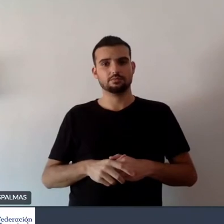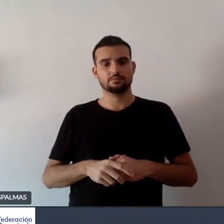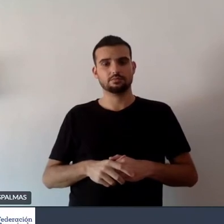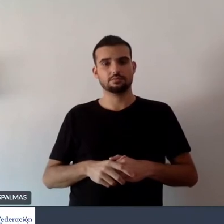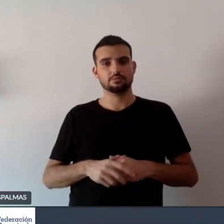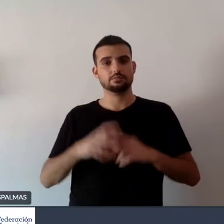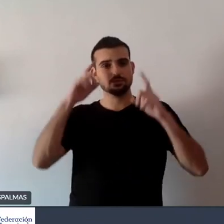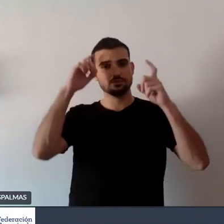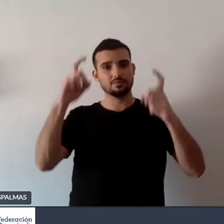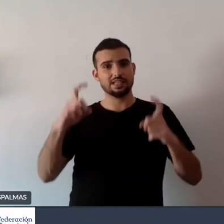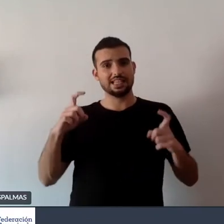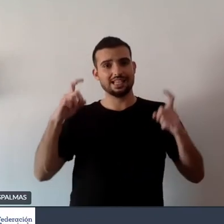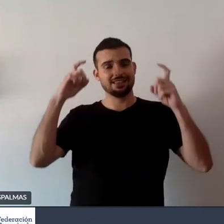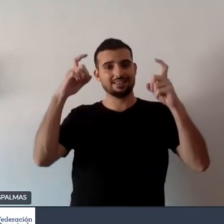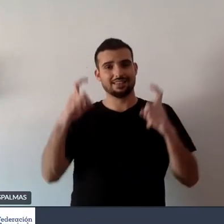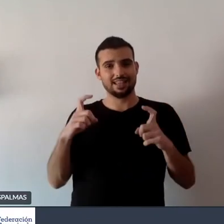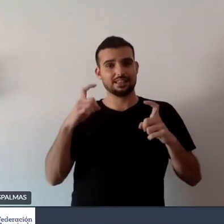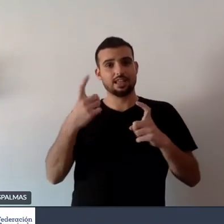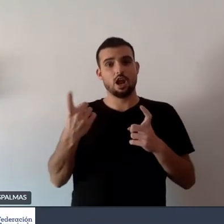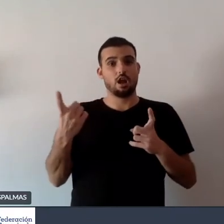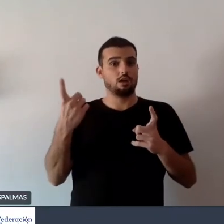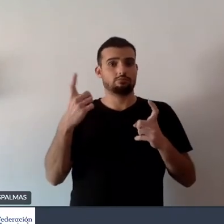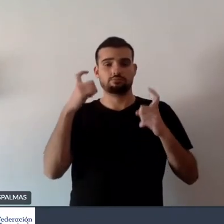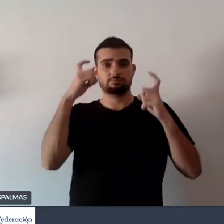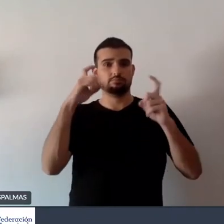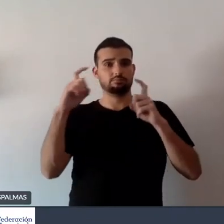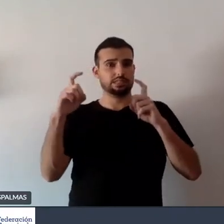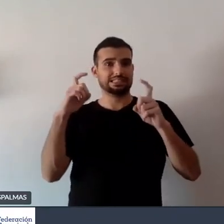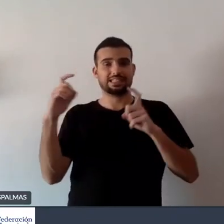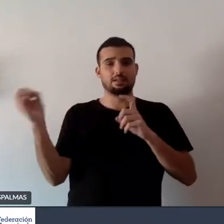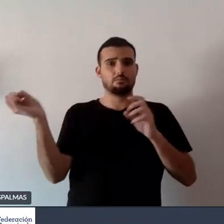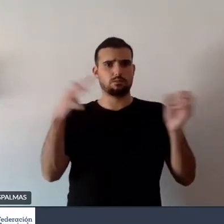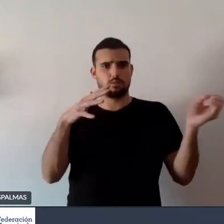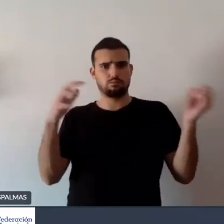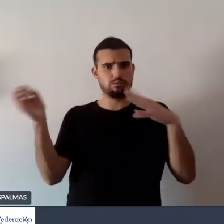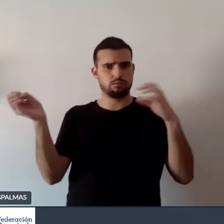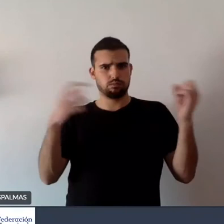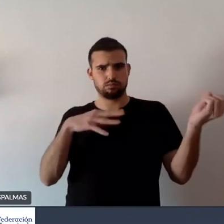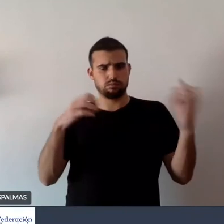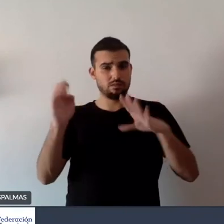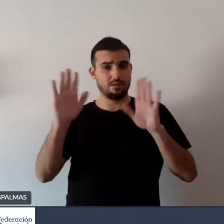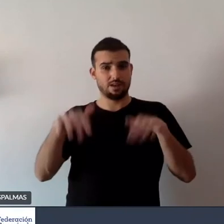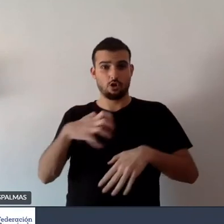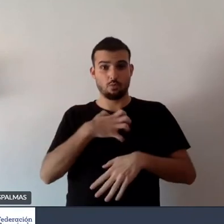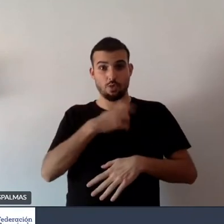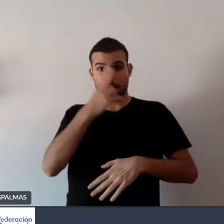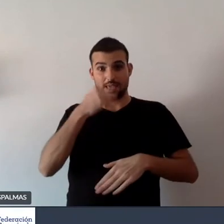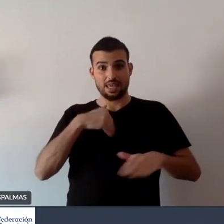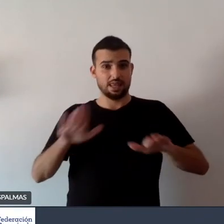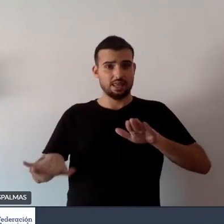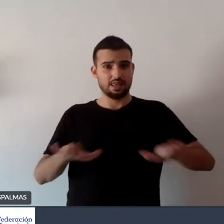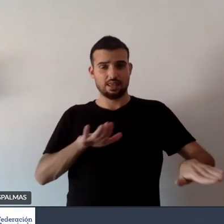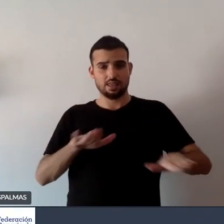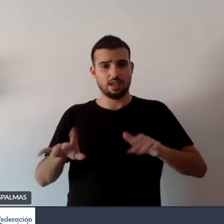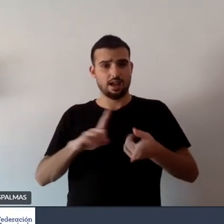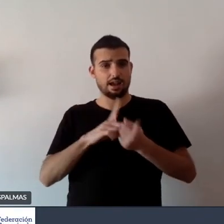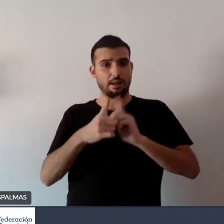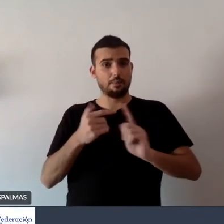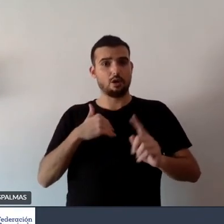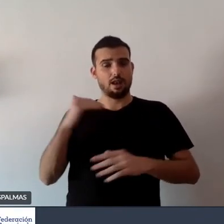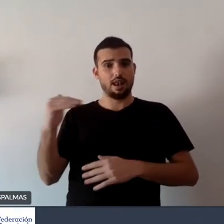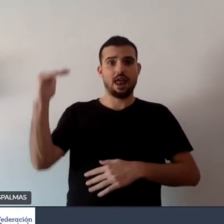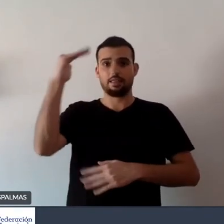Intentar hacer ice, pero no le da tiempo al exterior y a pesar de que luego cambia los pies, el grande no está y le